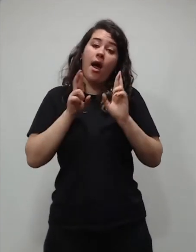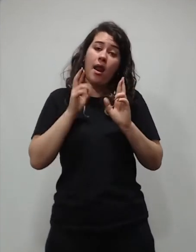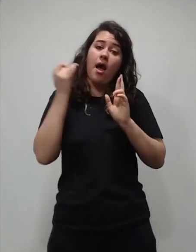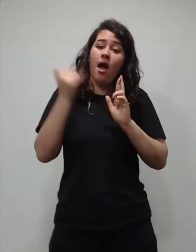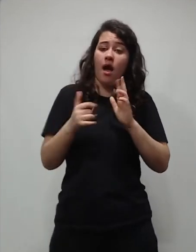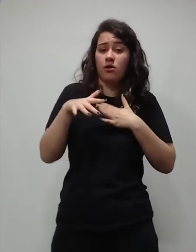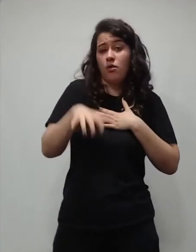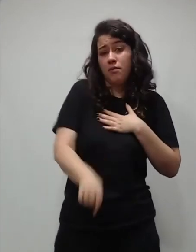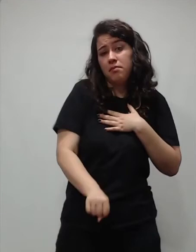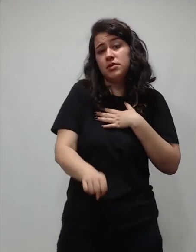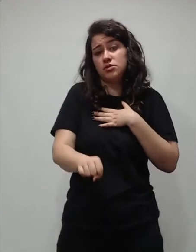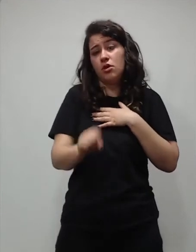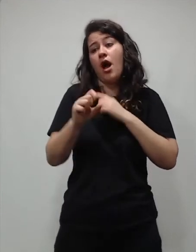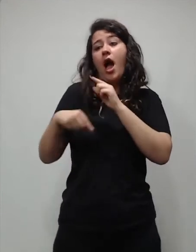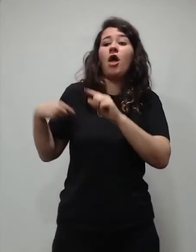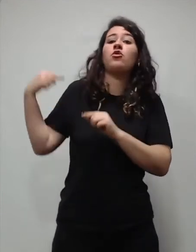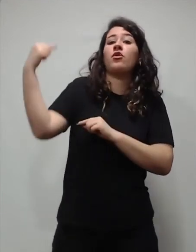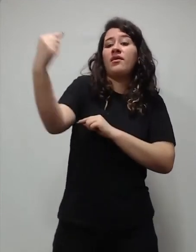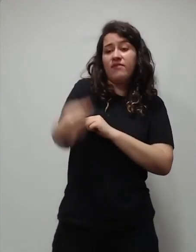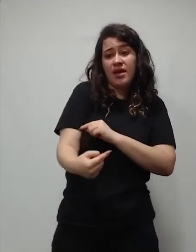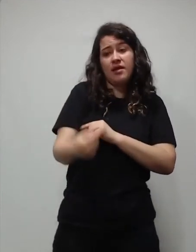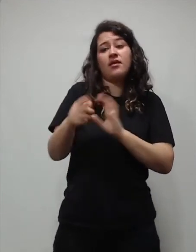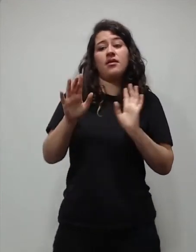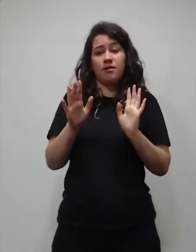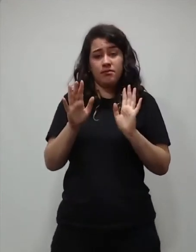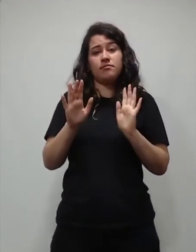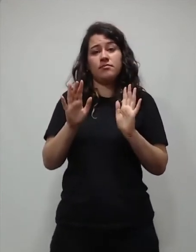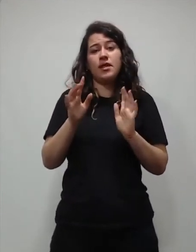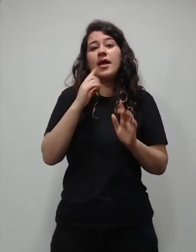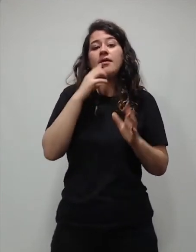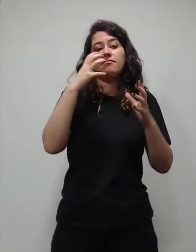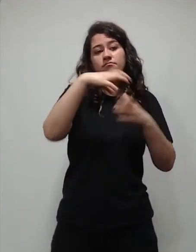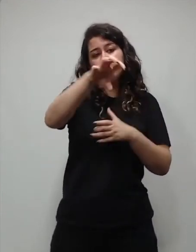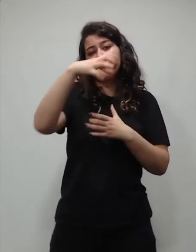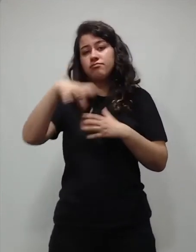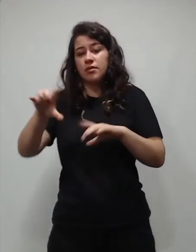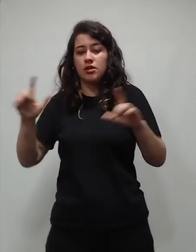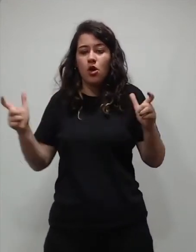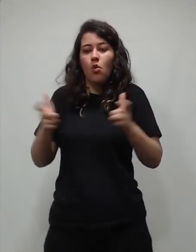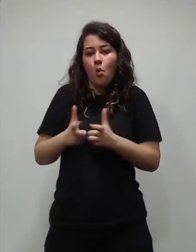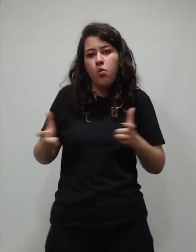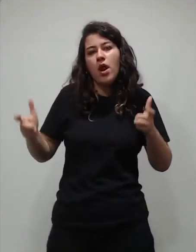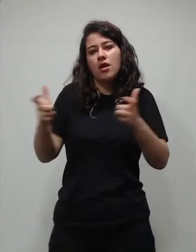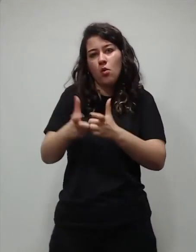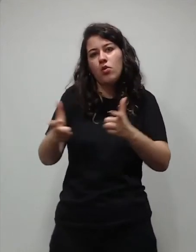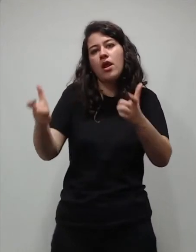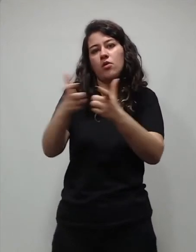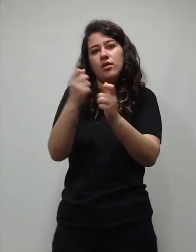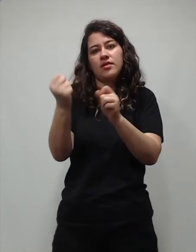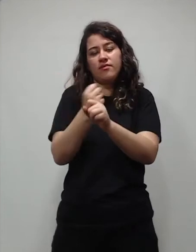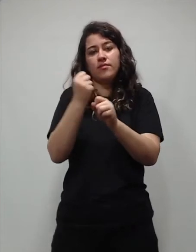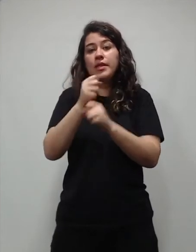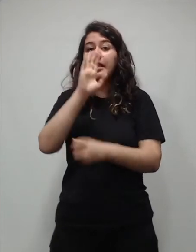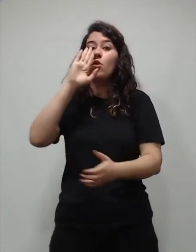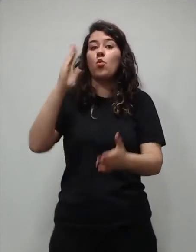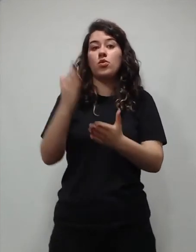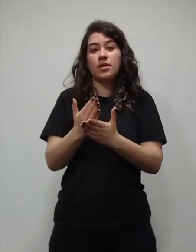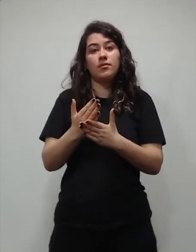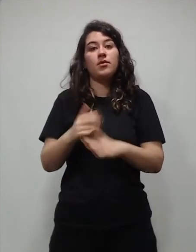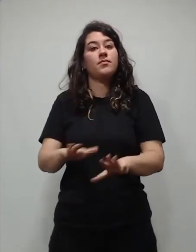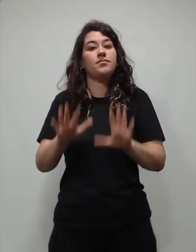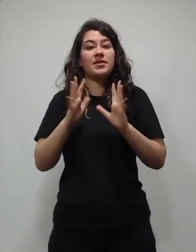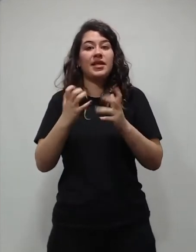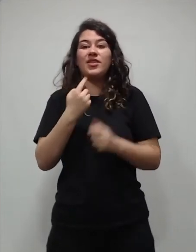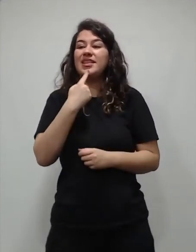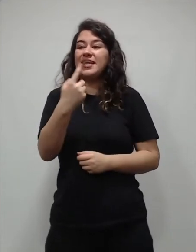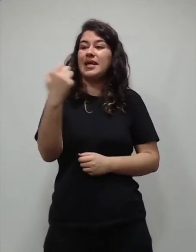haya compromiso el año que viene en que el intersectorial se reúna y defina. Y por último, queremos